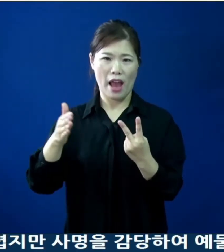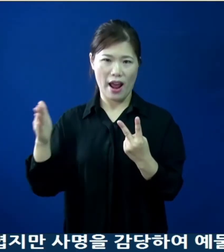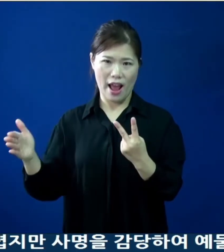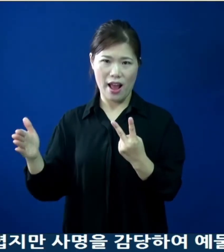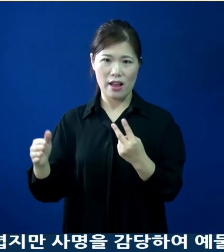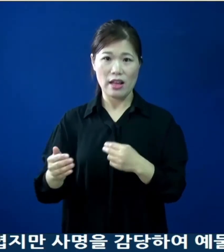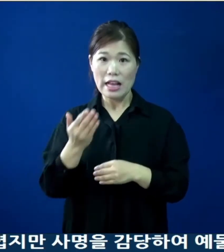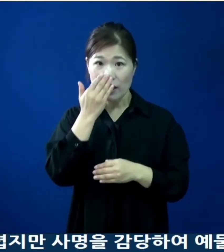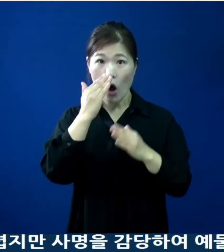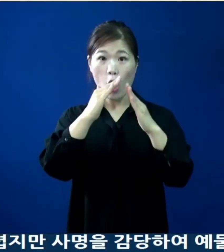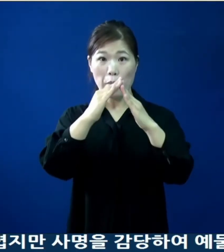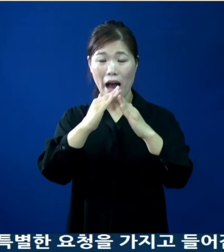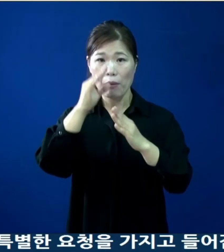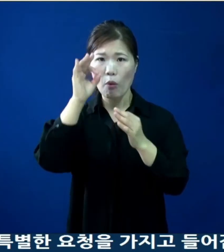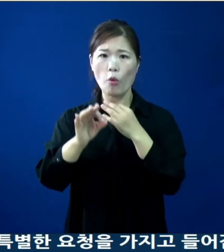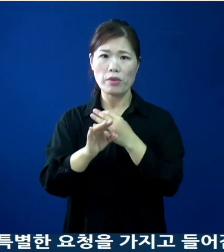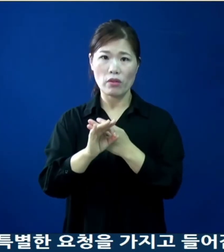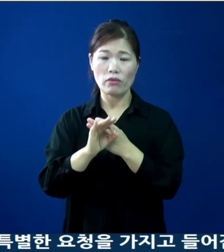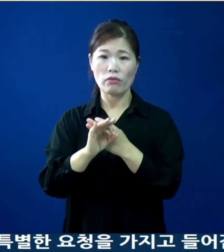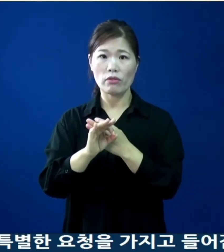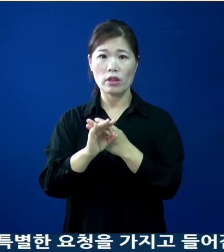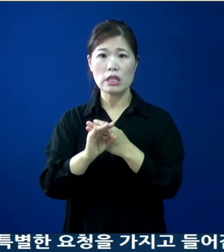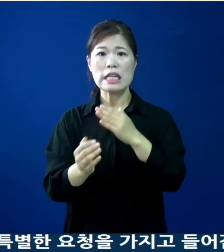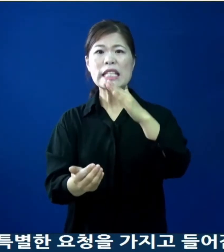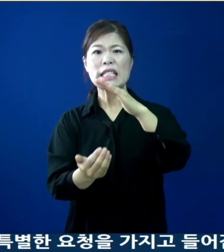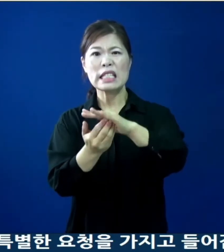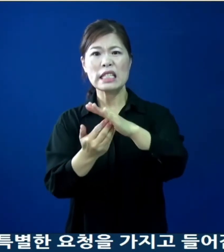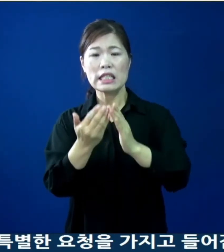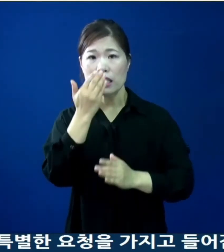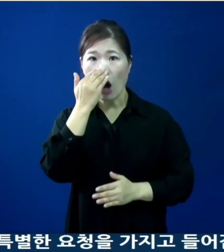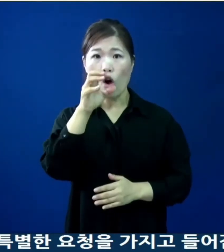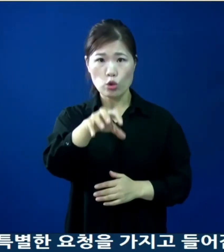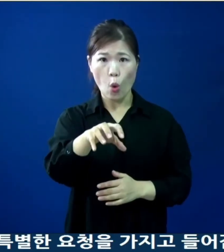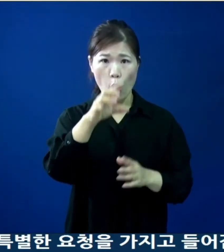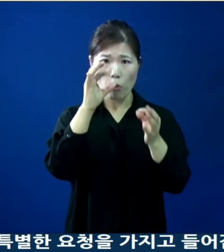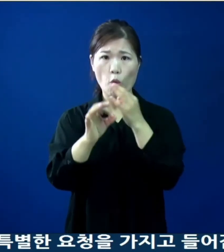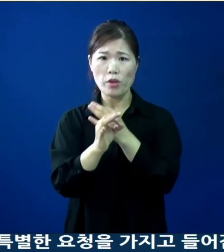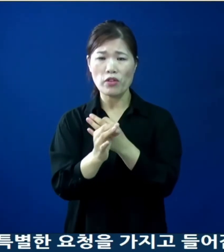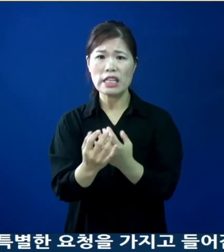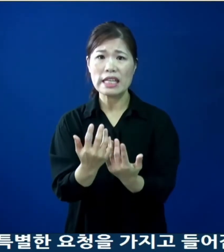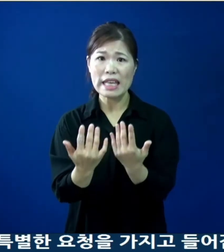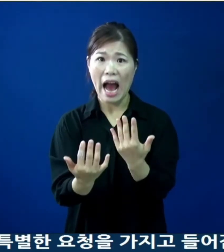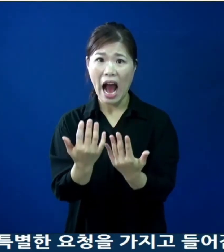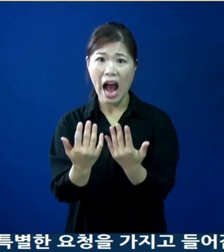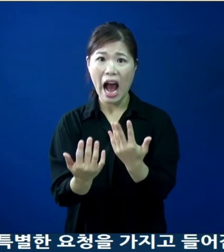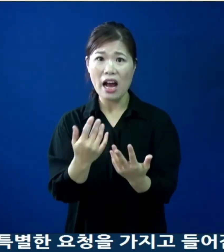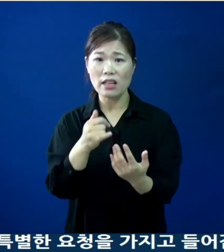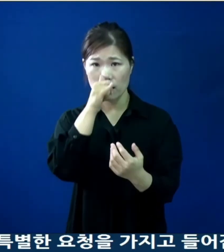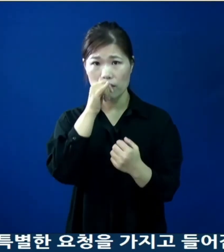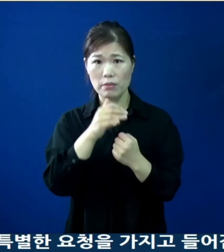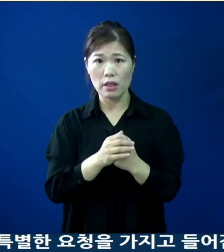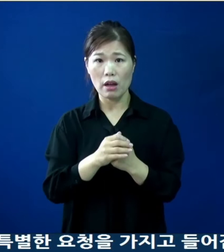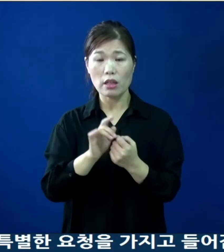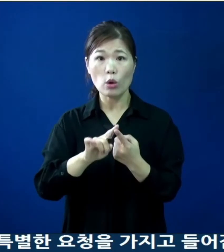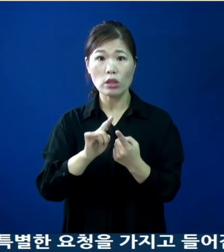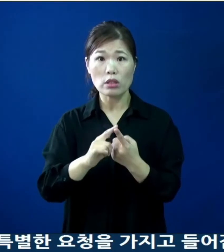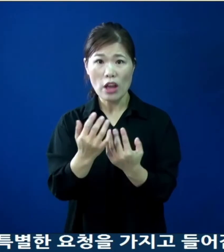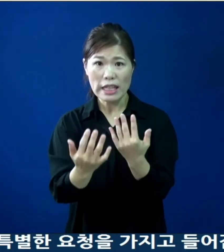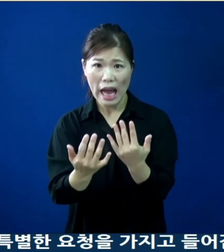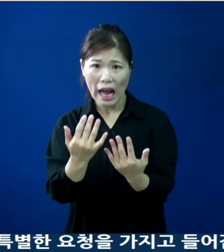그림을 보면 지성소 앞에 뭐가 있습니까? 향단이 보이죠? 분향단이라고 되어 있습니다. 저기에서 향을 피우는